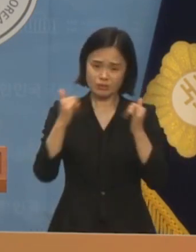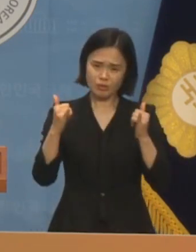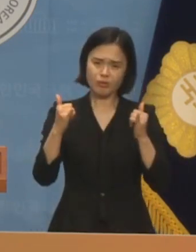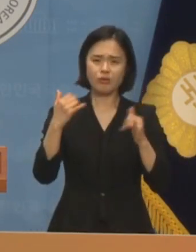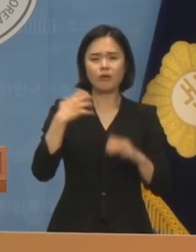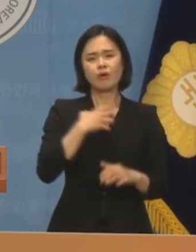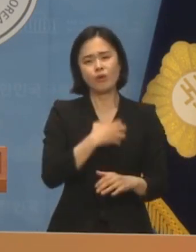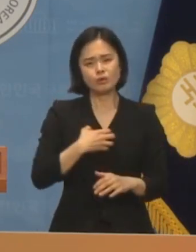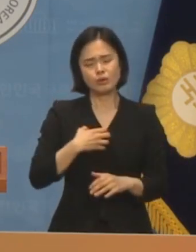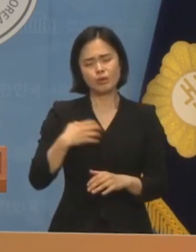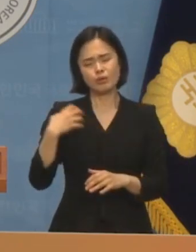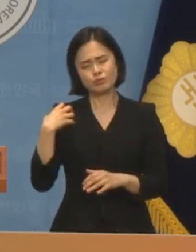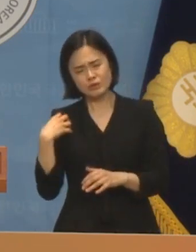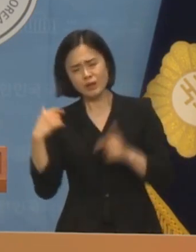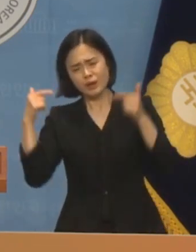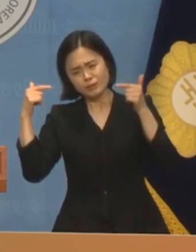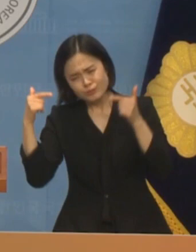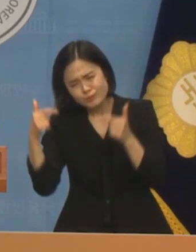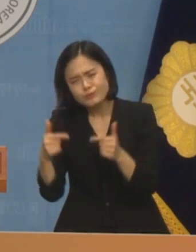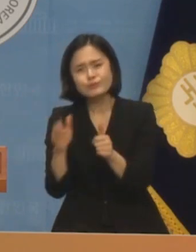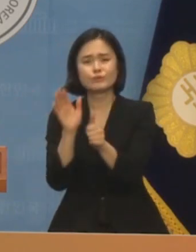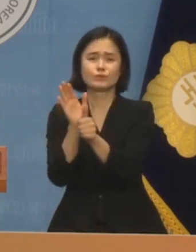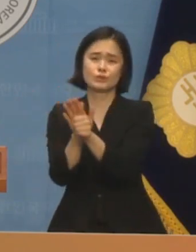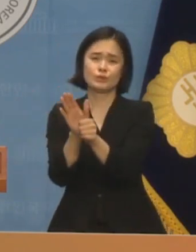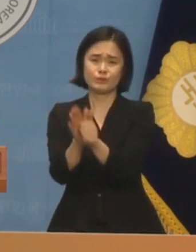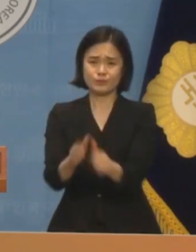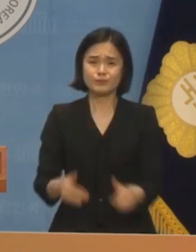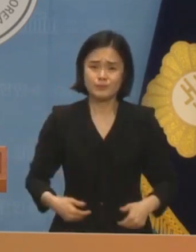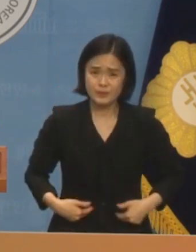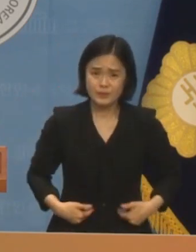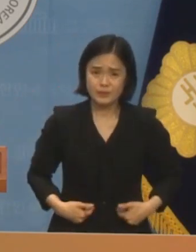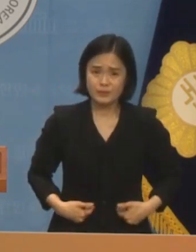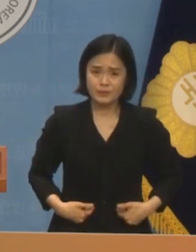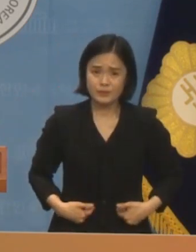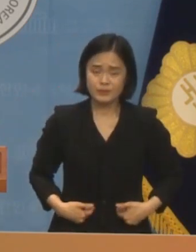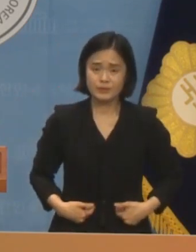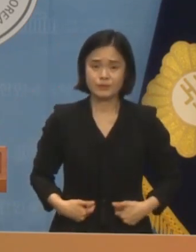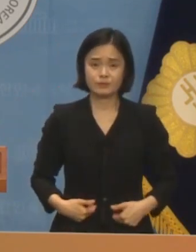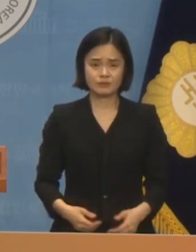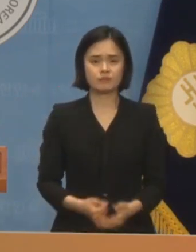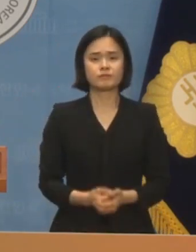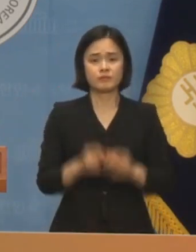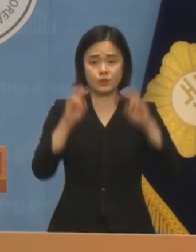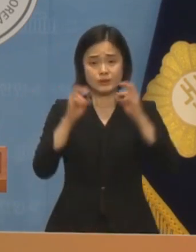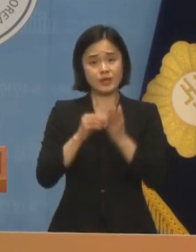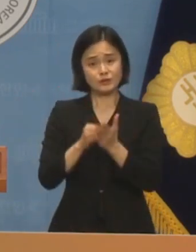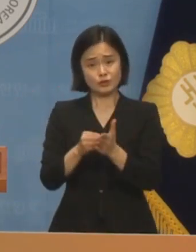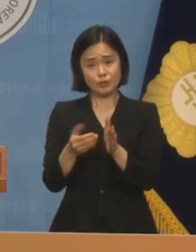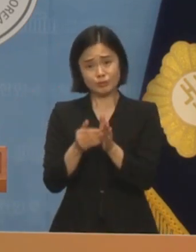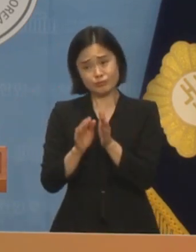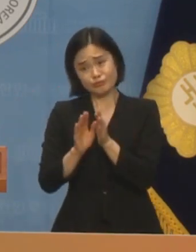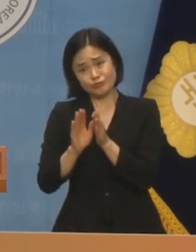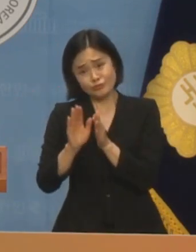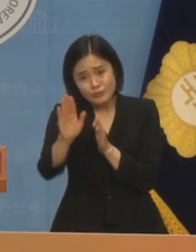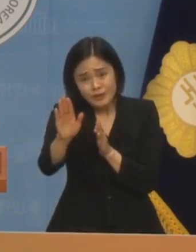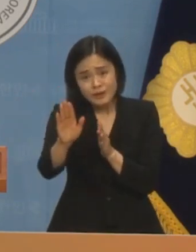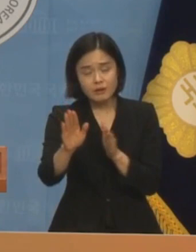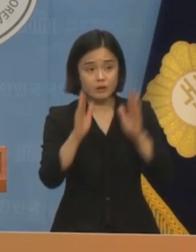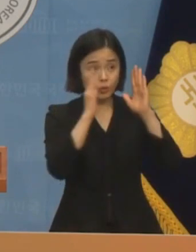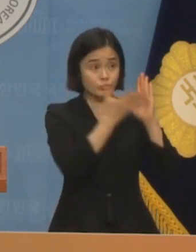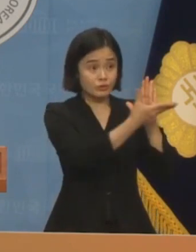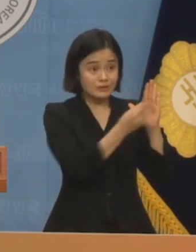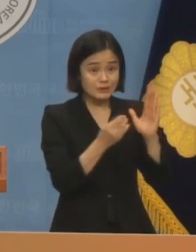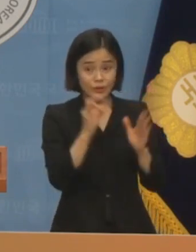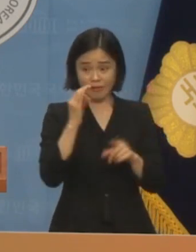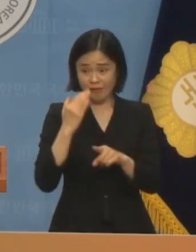한다고 생각합니다. 취업 후에도 학자금을 상환해야 하는 우리의 친구들,